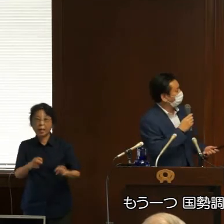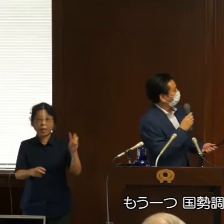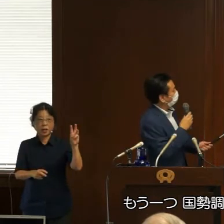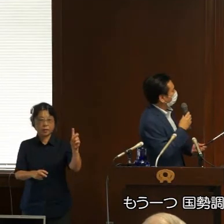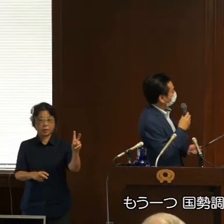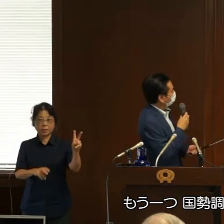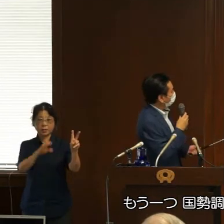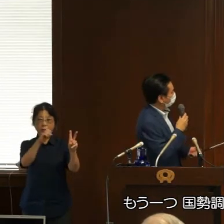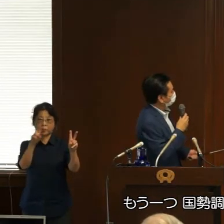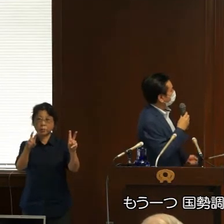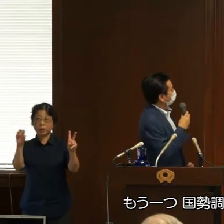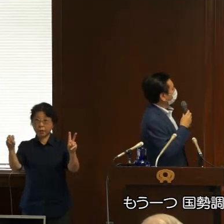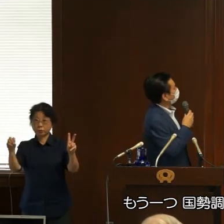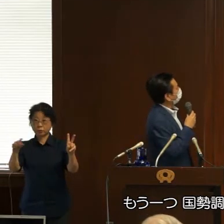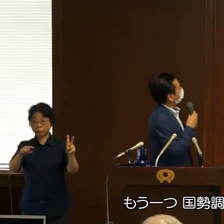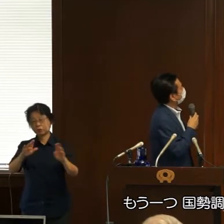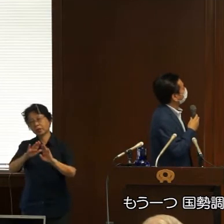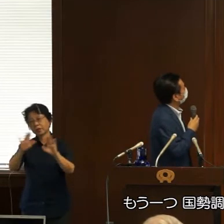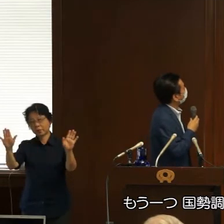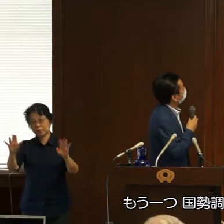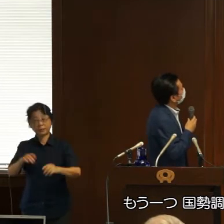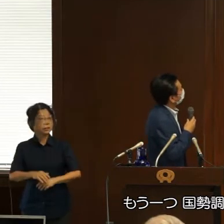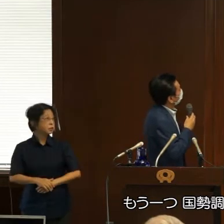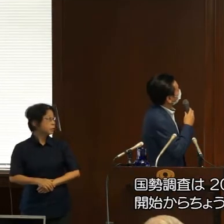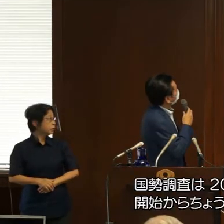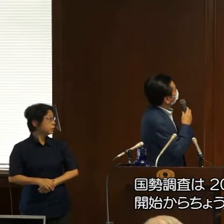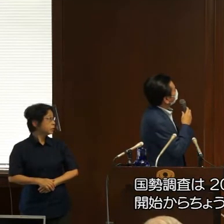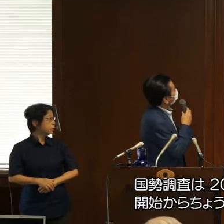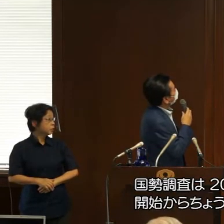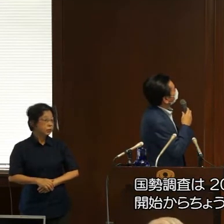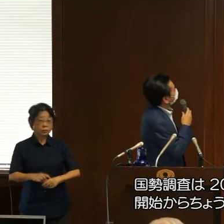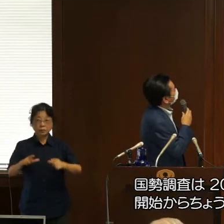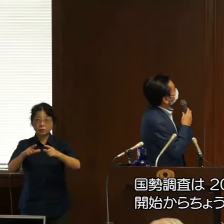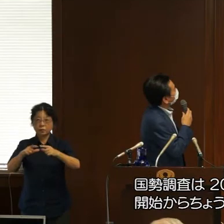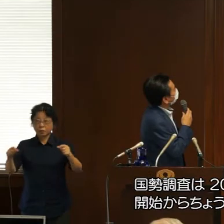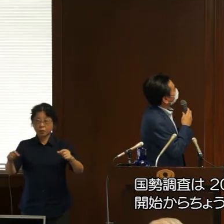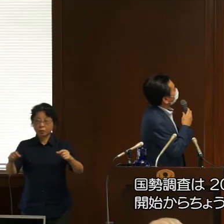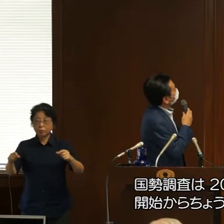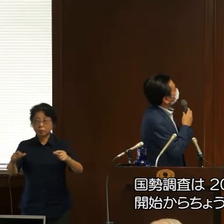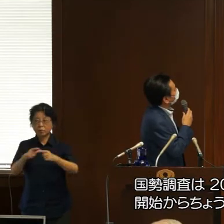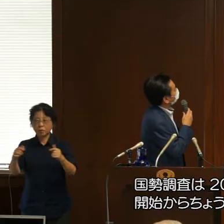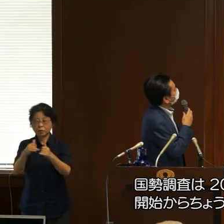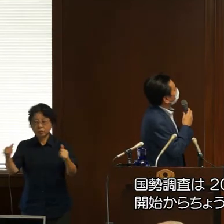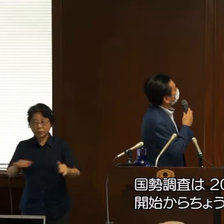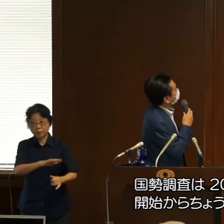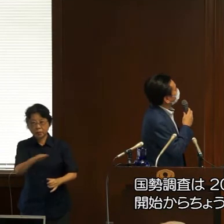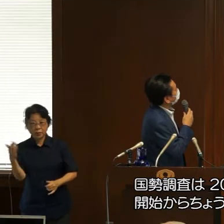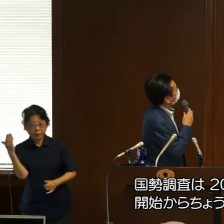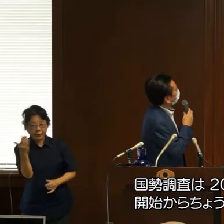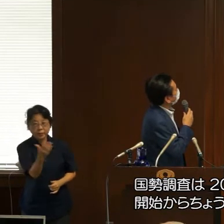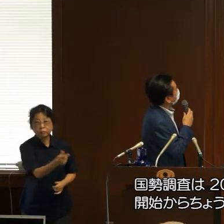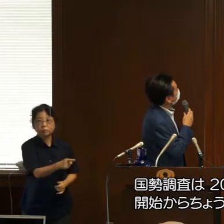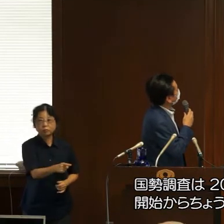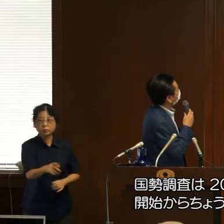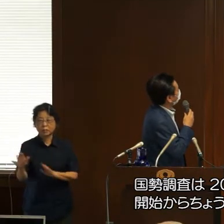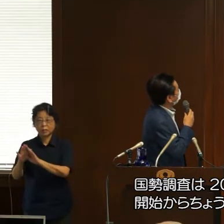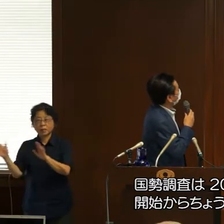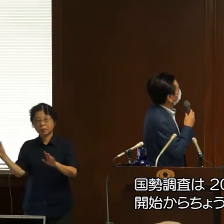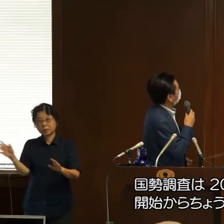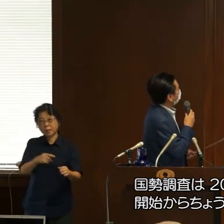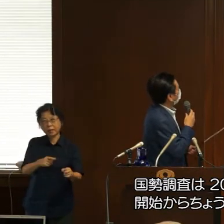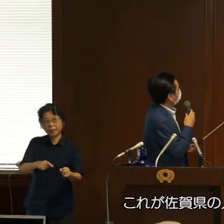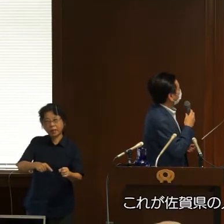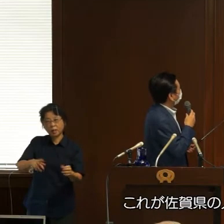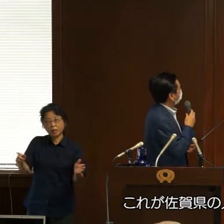2020始まります。はい、国勢調査はちょうど2020年で開始から100年経ちました